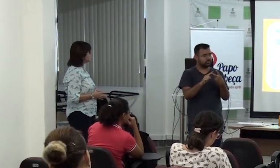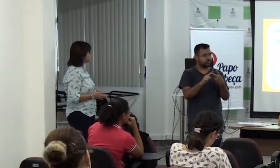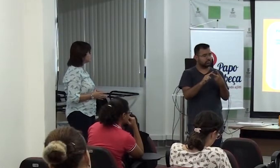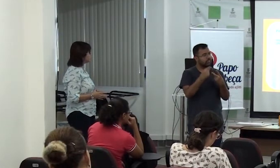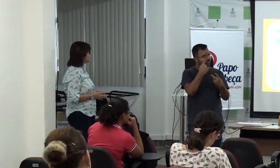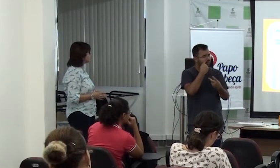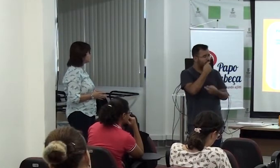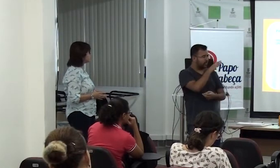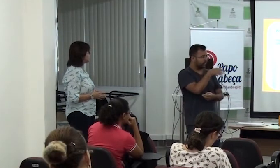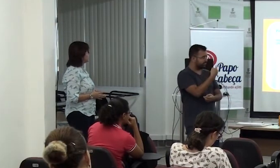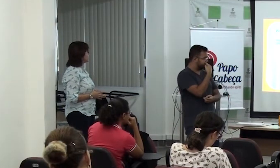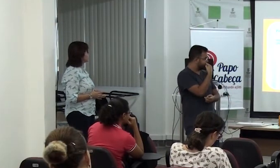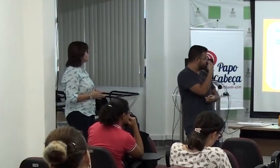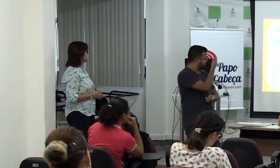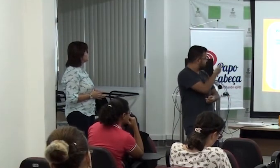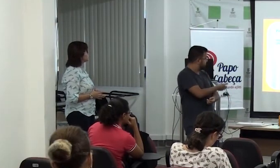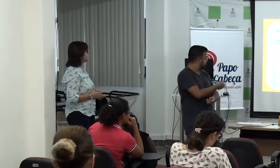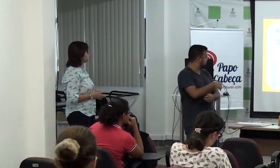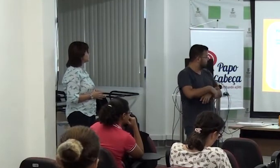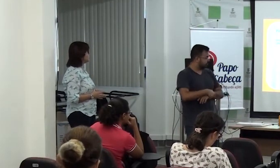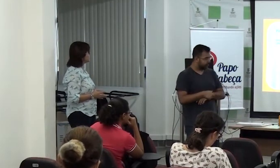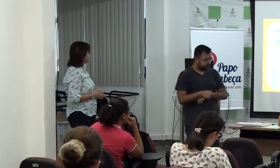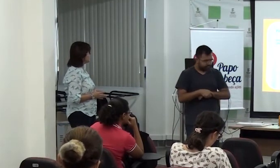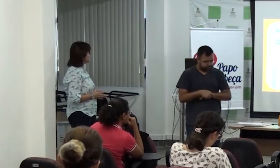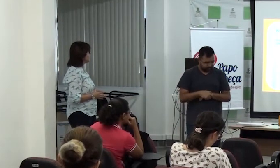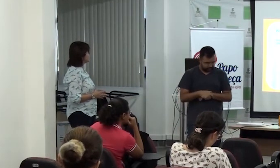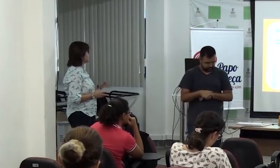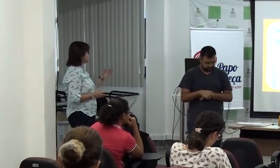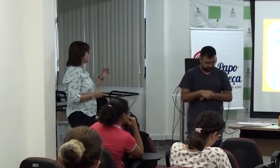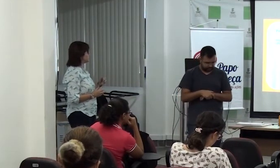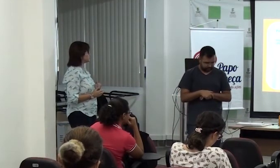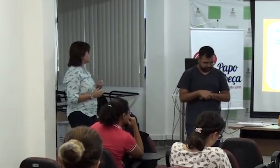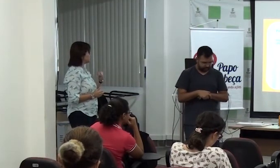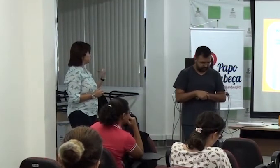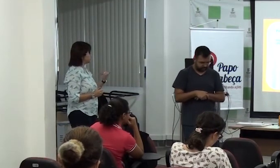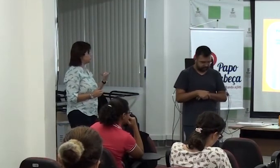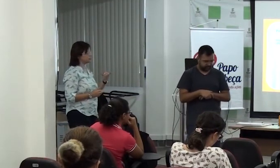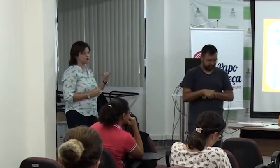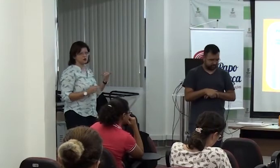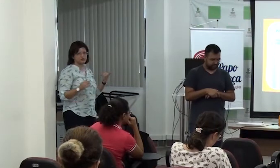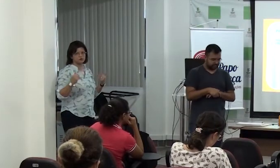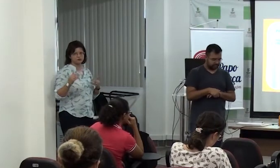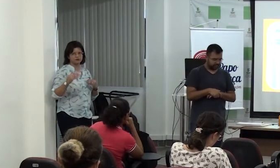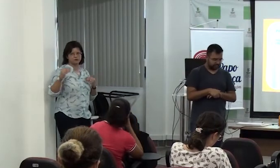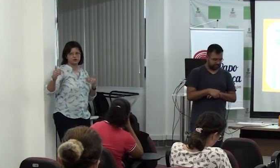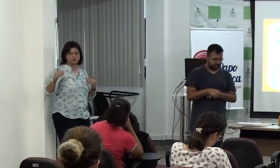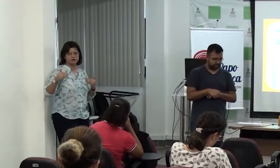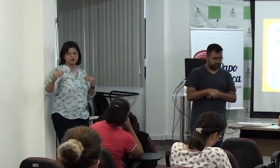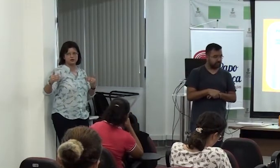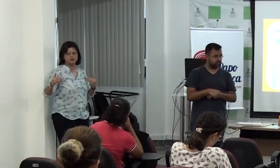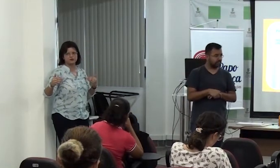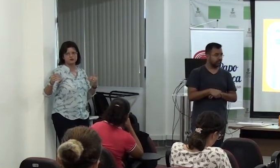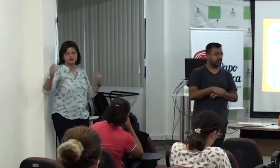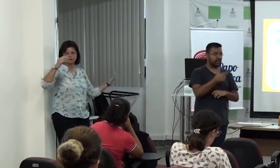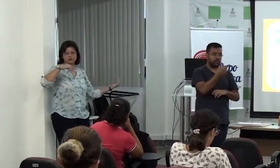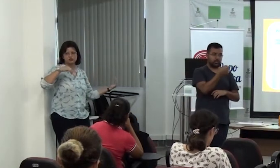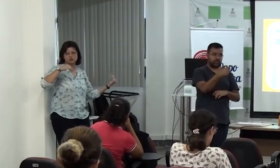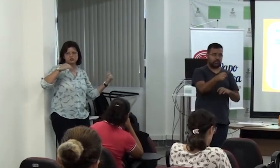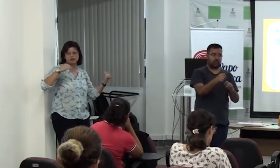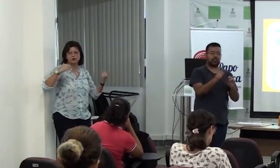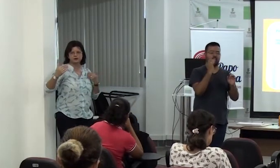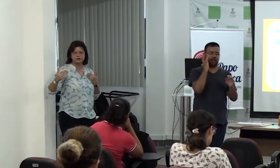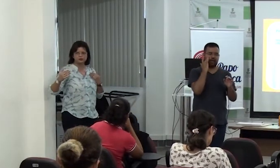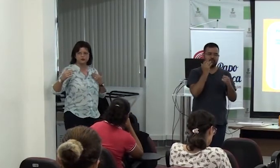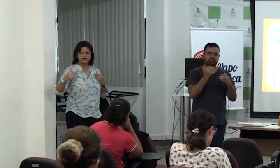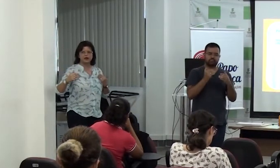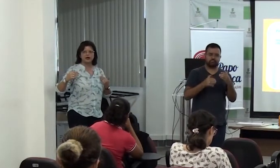2015 976, 2016 1009, 2017 569, é o número que pode aumentar até o final do ano, porque a gente